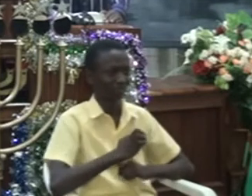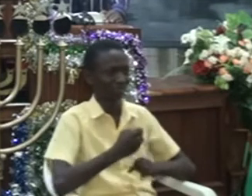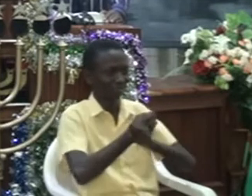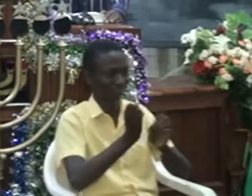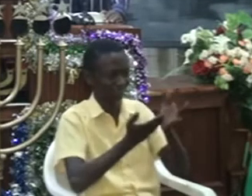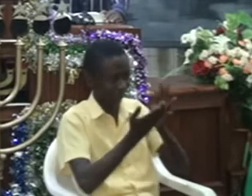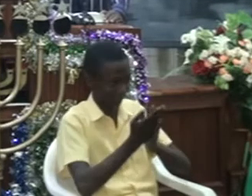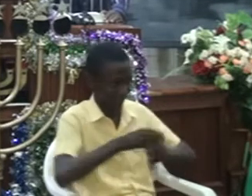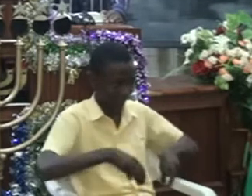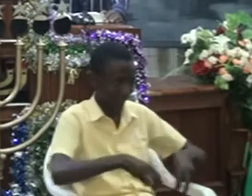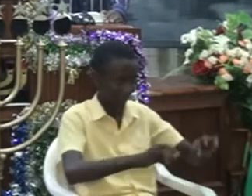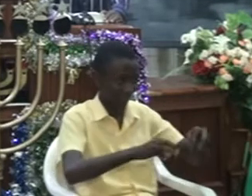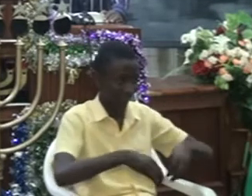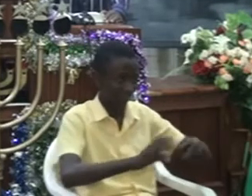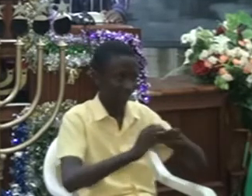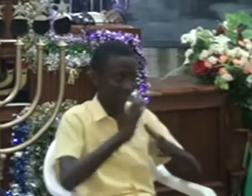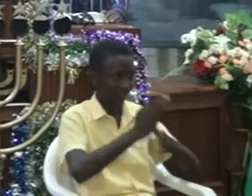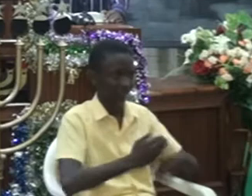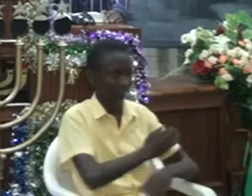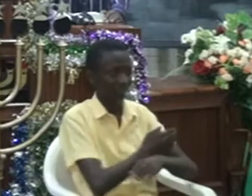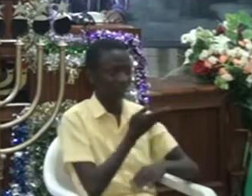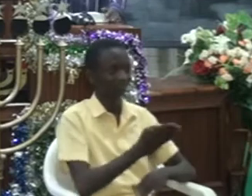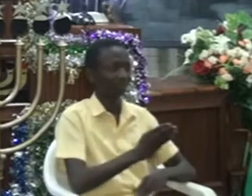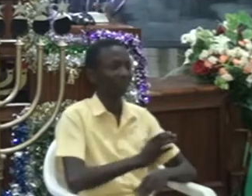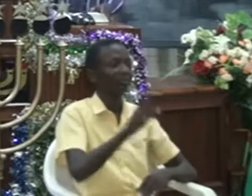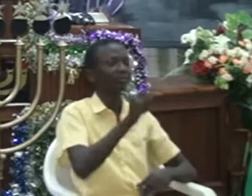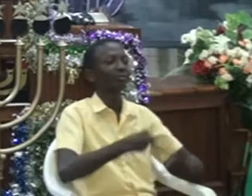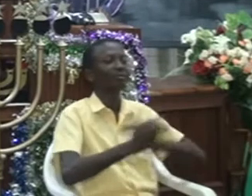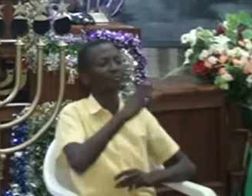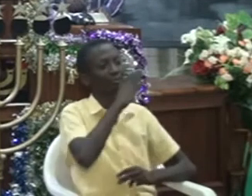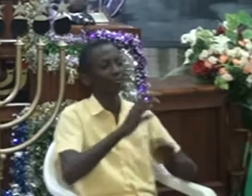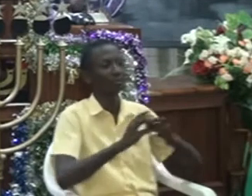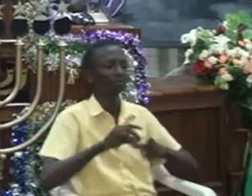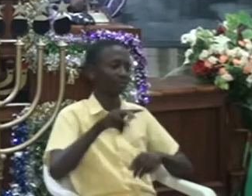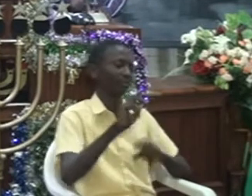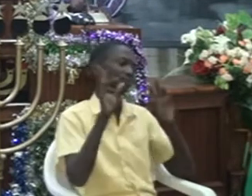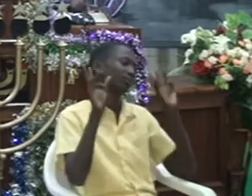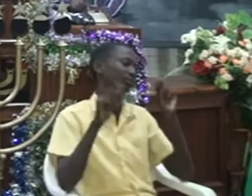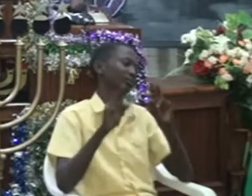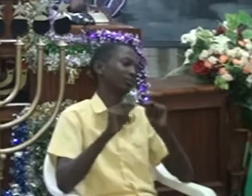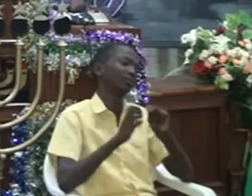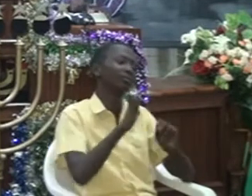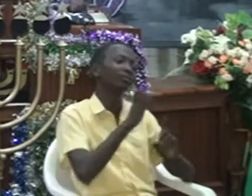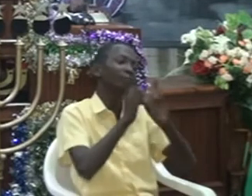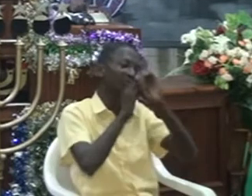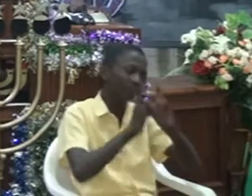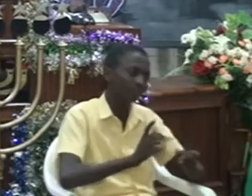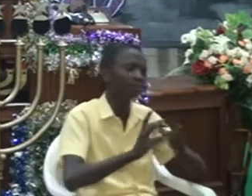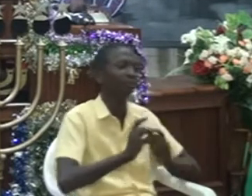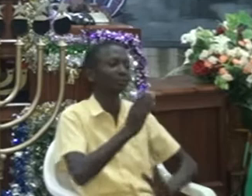moyen de la foi et cela ne vient pas de vous. Alors c'est le don de